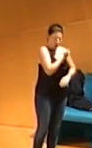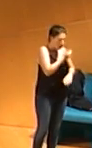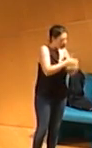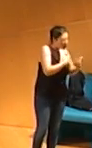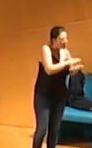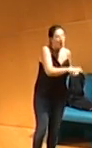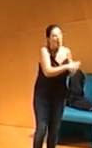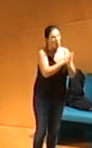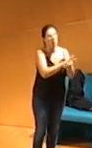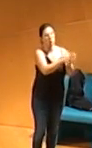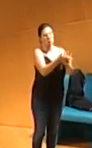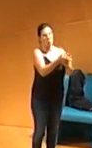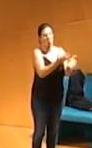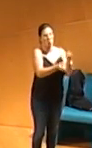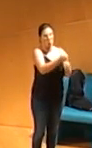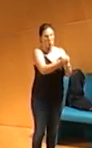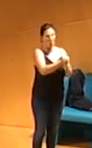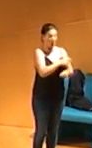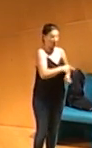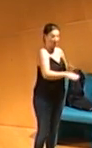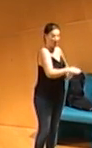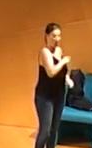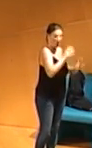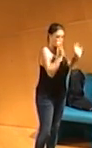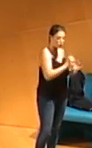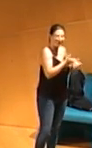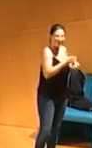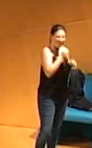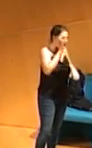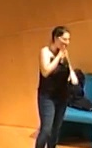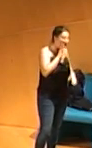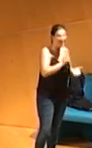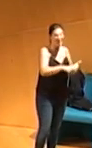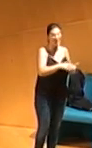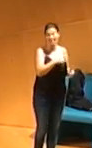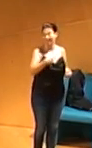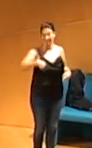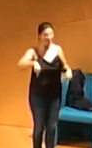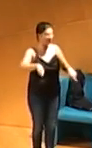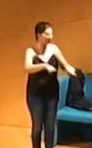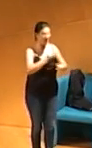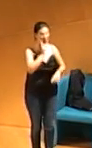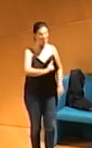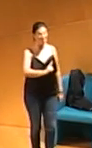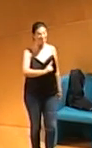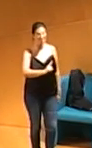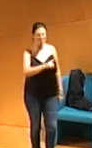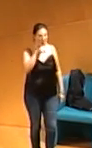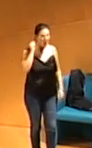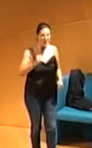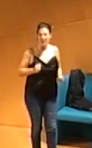que ça se développe. Et c'est vrai qu'on est surtout des femmes, il faut reconnaître. Les hommes ont plus de mal à